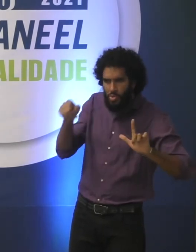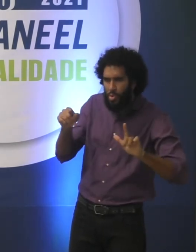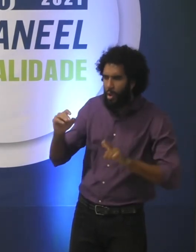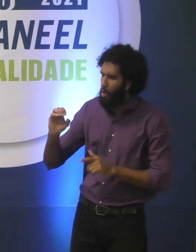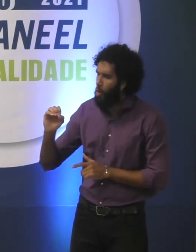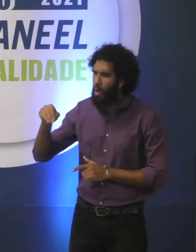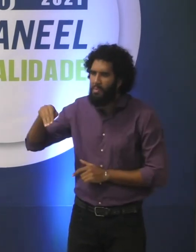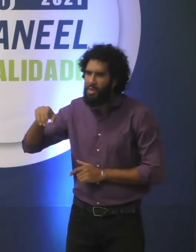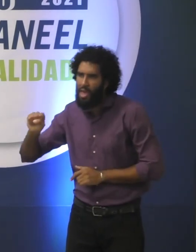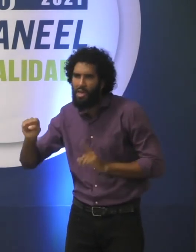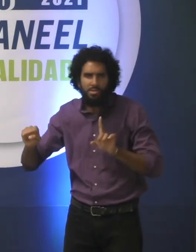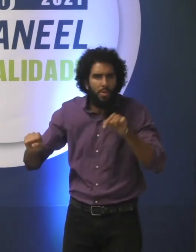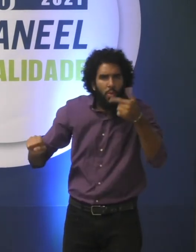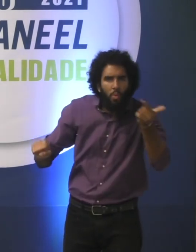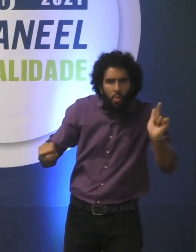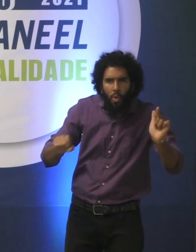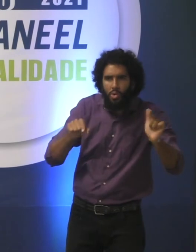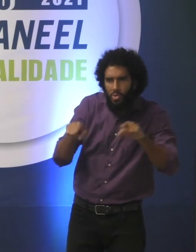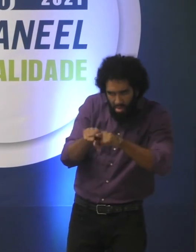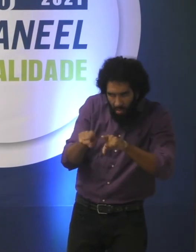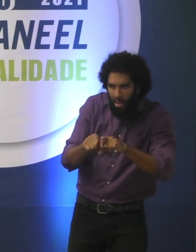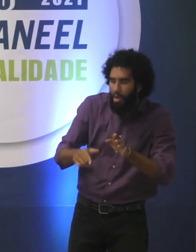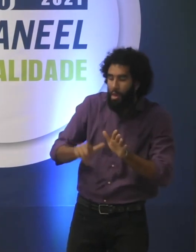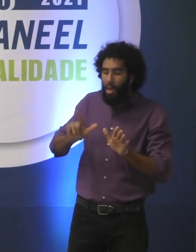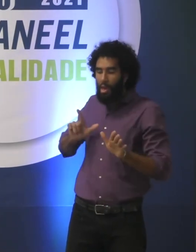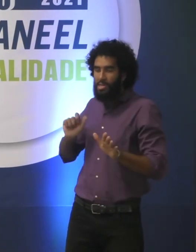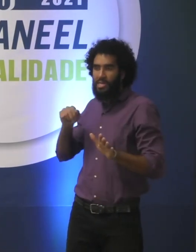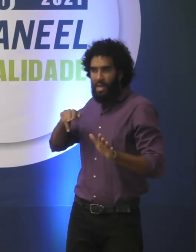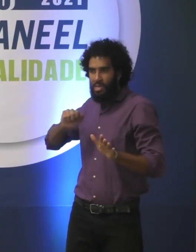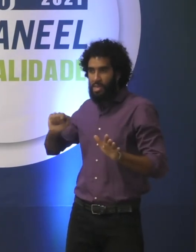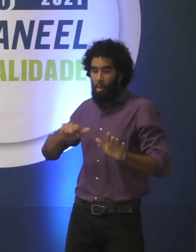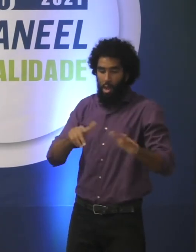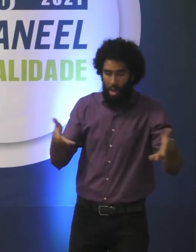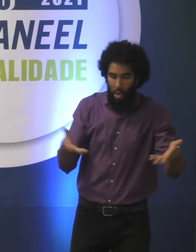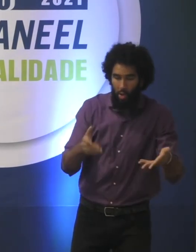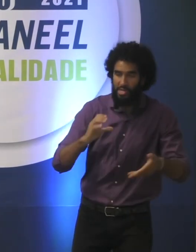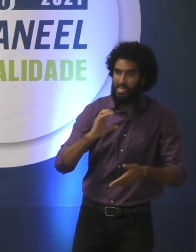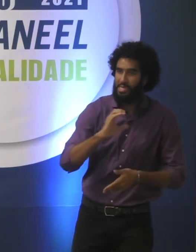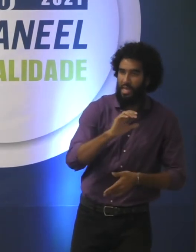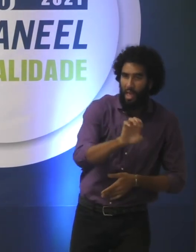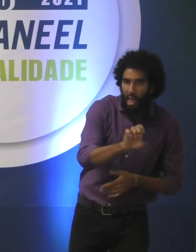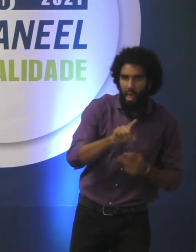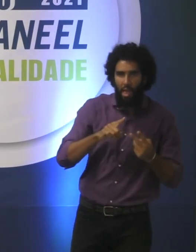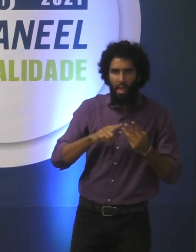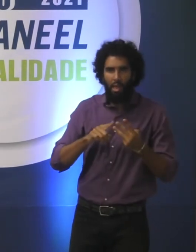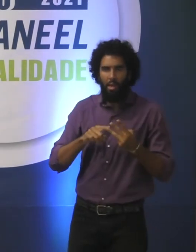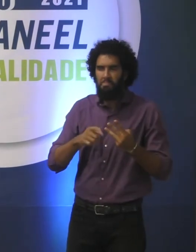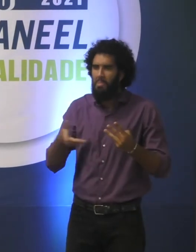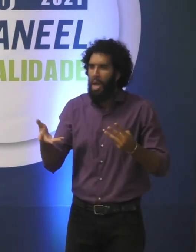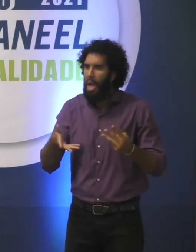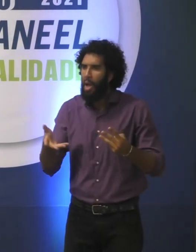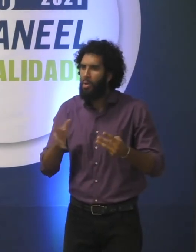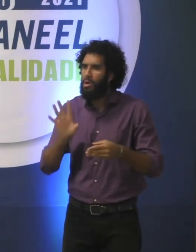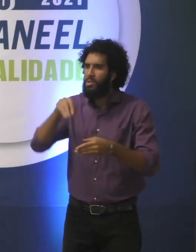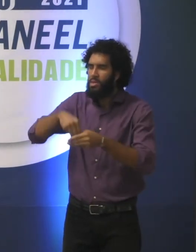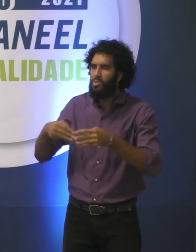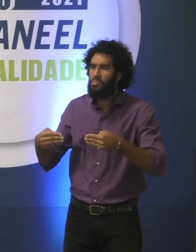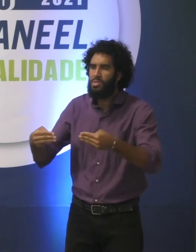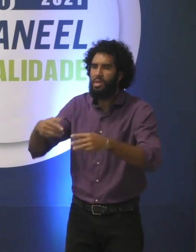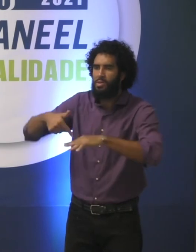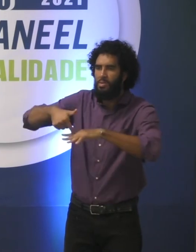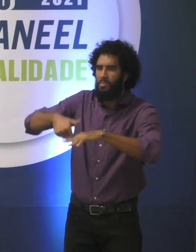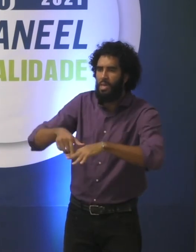olhei para a direita, vi um servidor da ANEEL na CCE, olhei para o lado, tinha um servidor da ANEEL no Ministério de Minas e